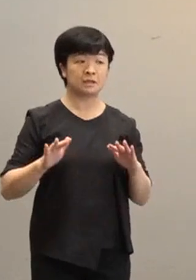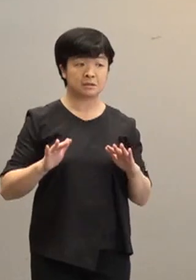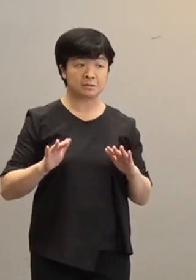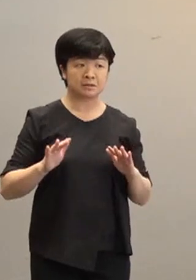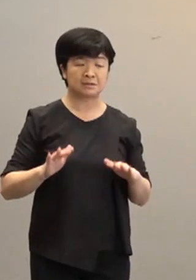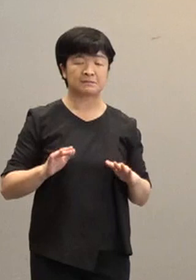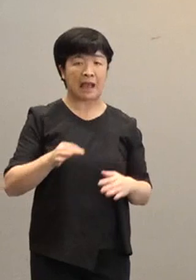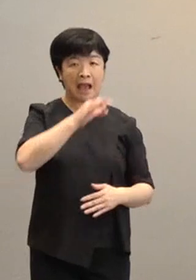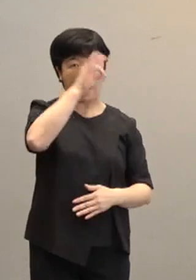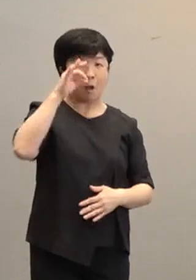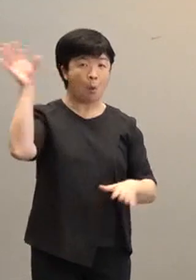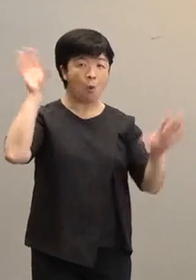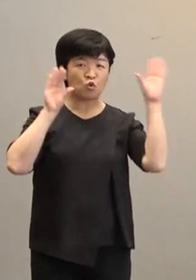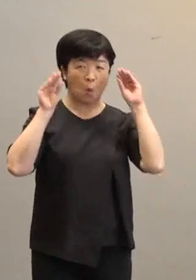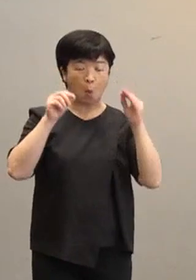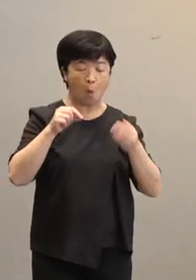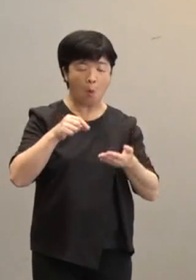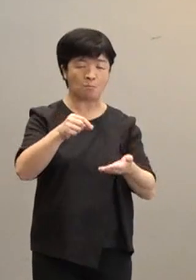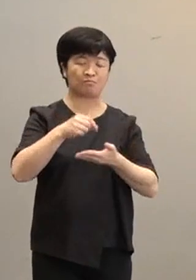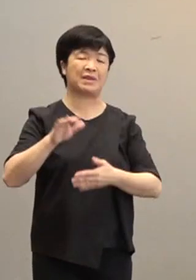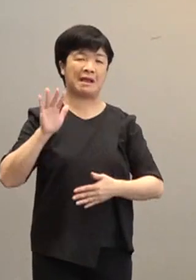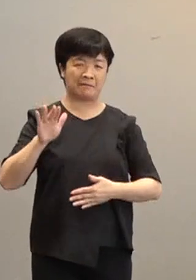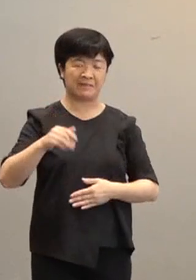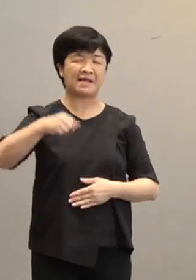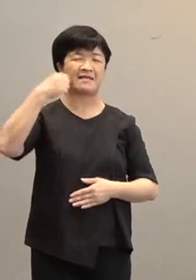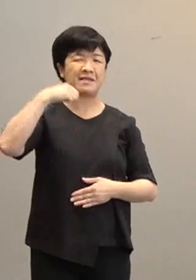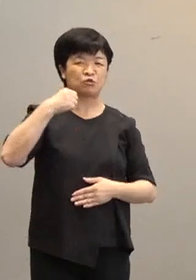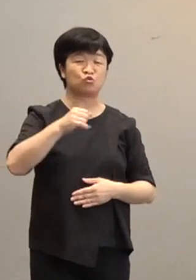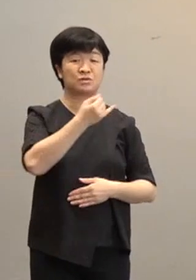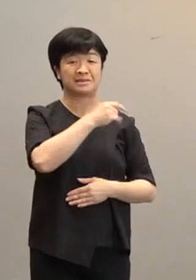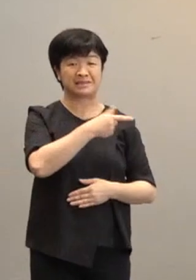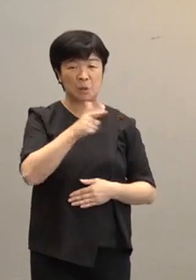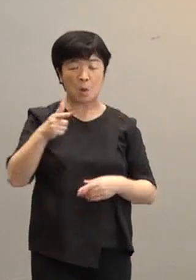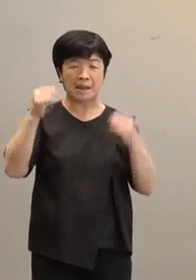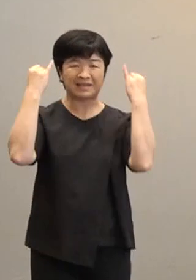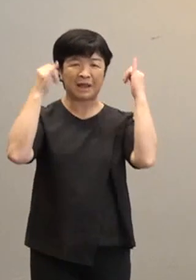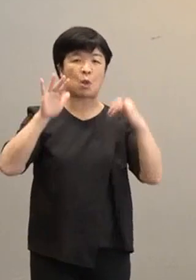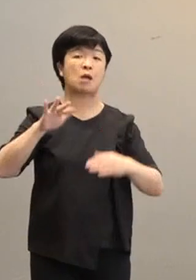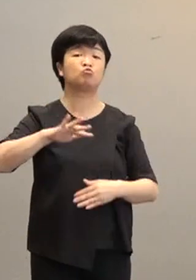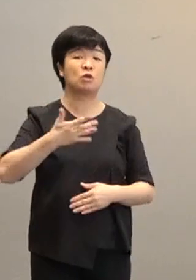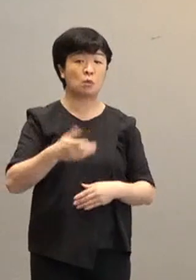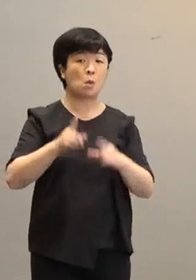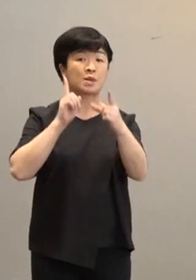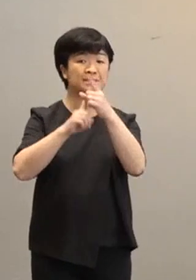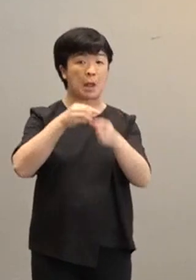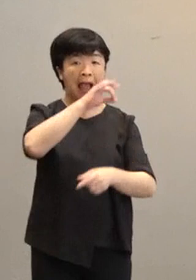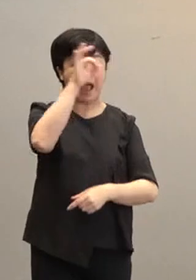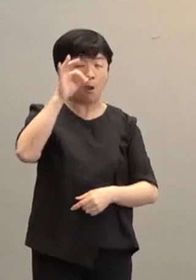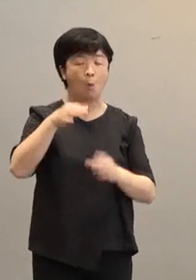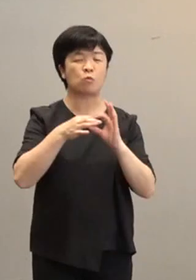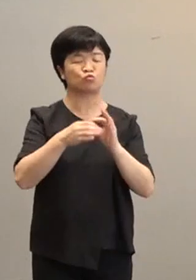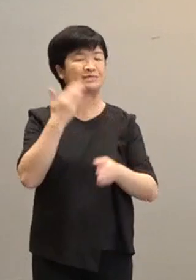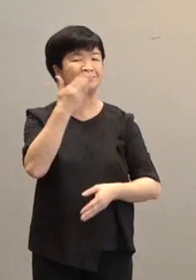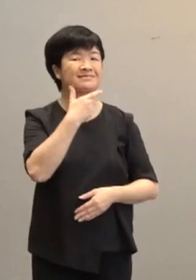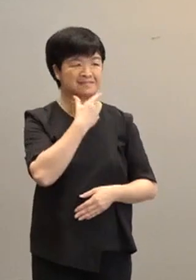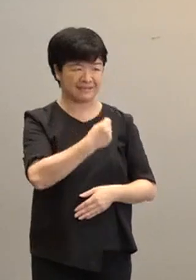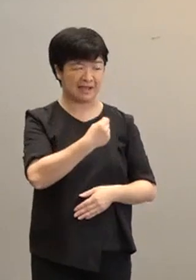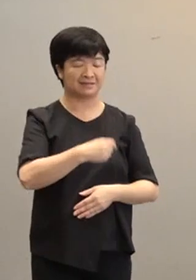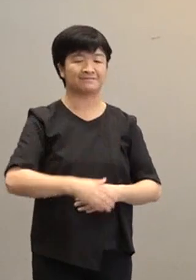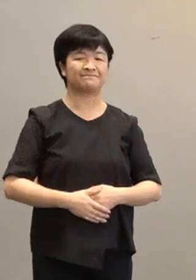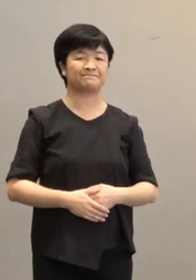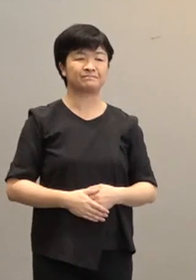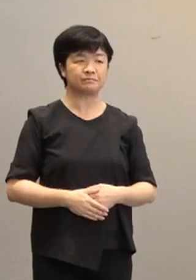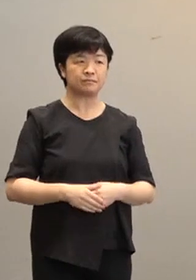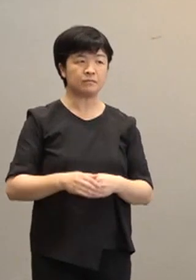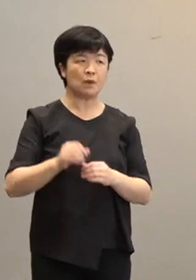光情報のお話ありました。これから夏に向けていろんなイベントを行われるわけなんですが、千葉県の観光についてお伺いしたいと思うんですけども、はい。この中